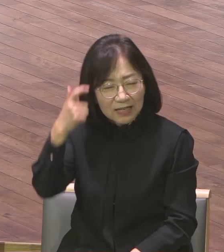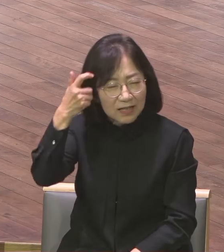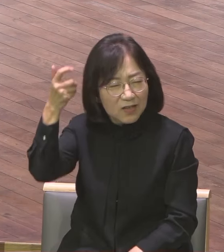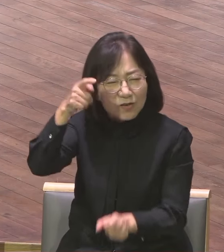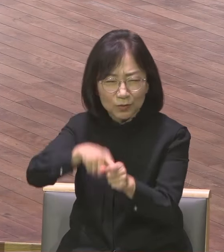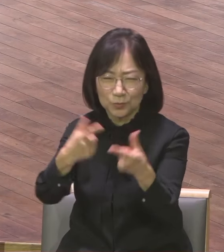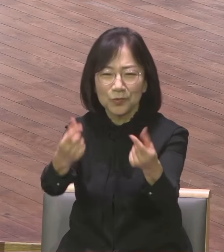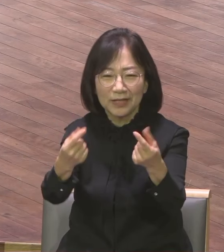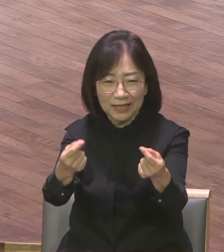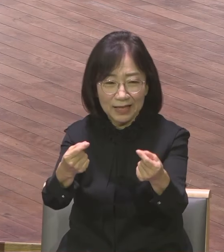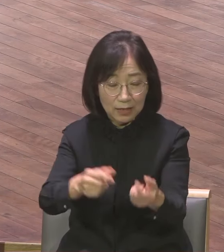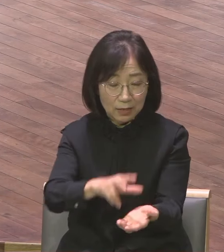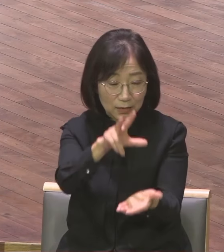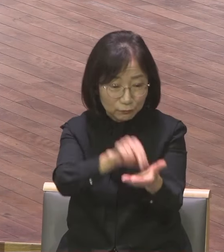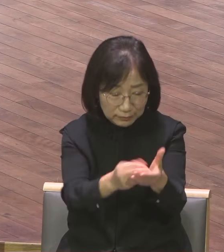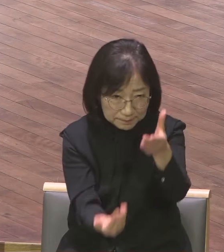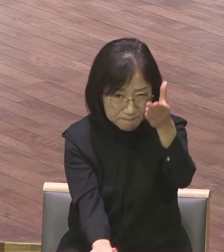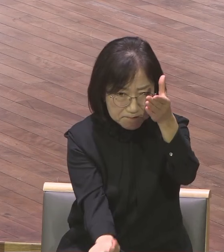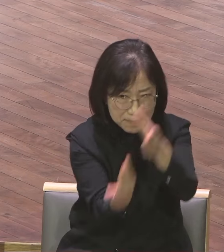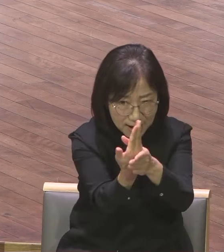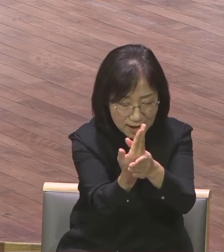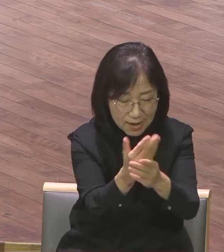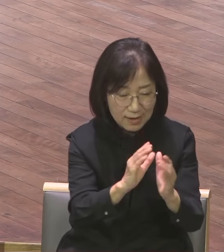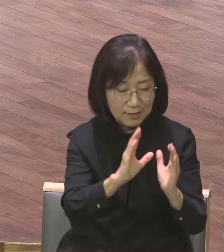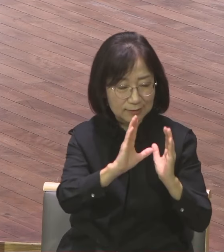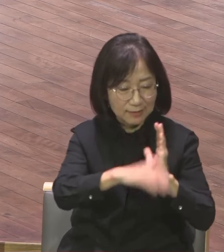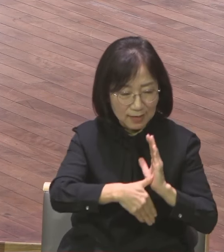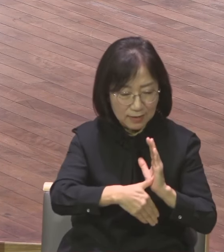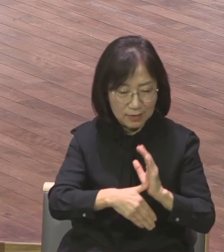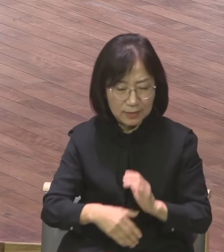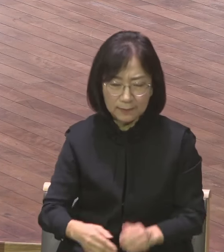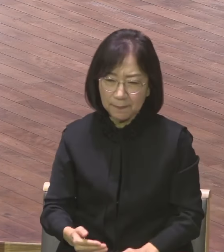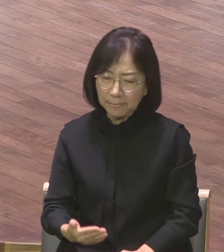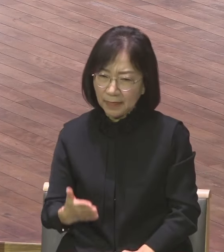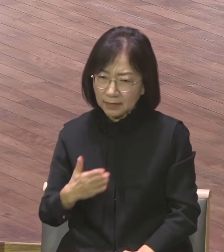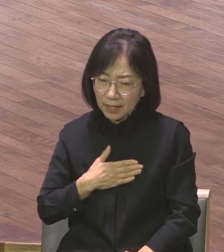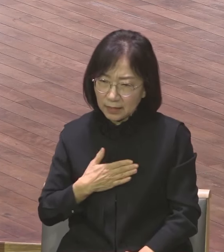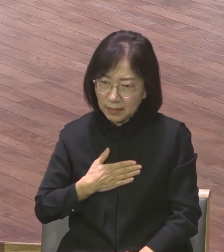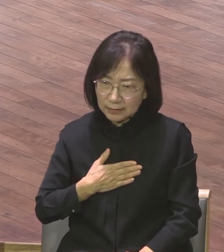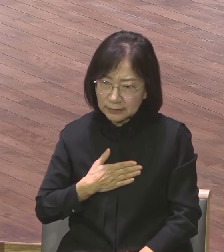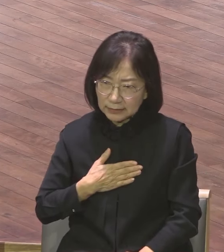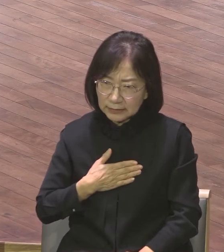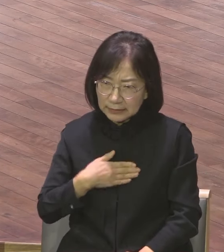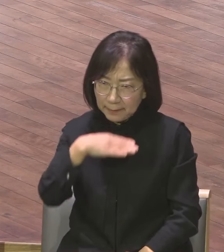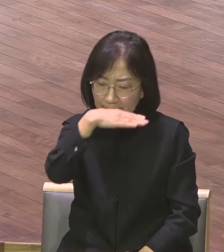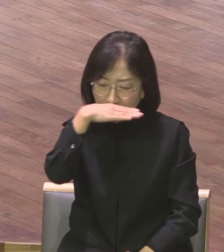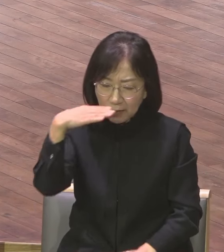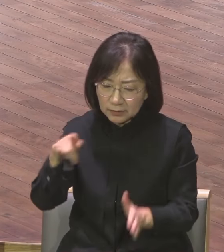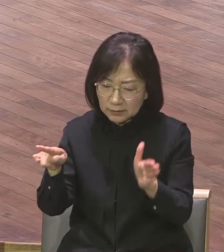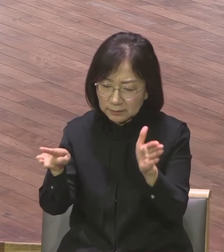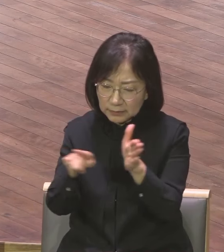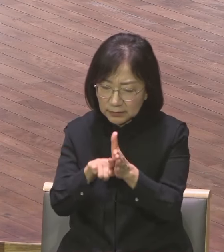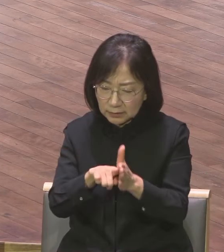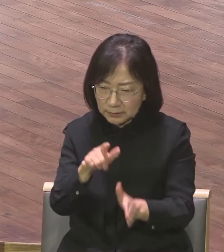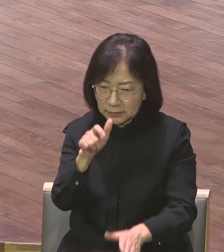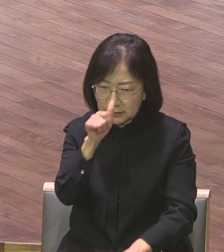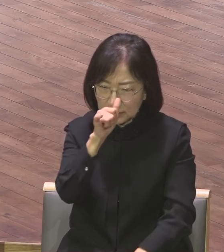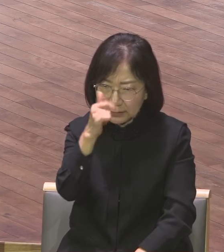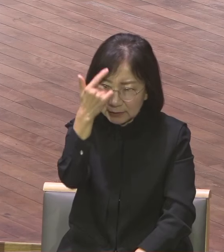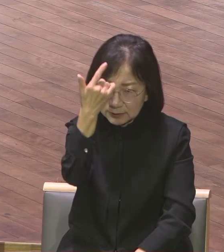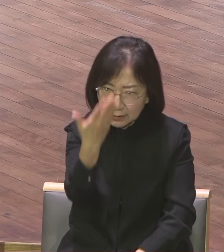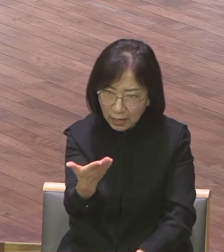문제와 사건이 발생되었을 때 내가 정말 올바른 믿음을 가지고 있는지